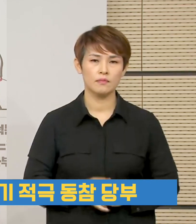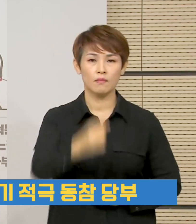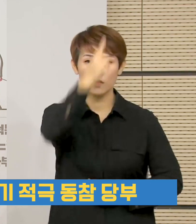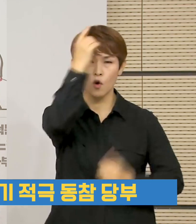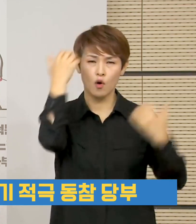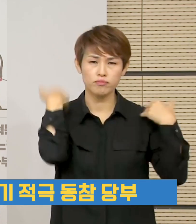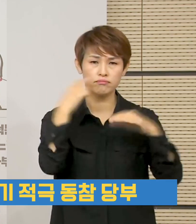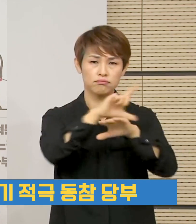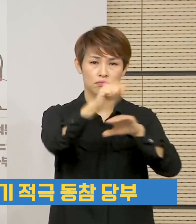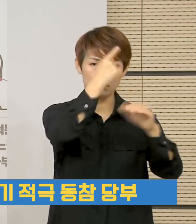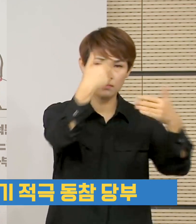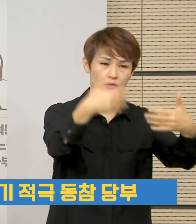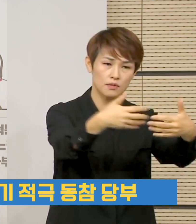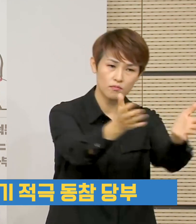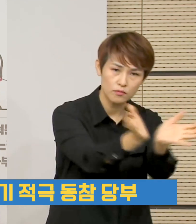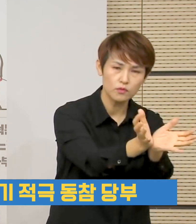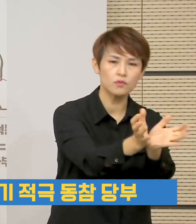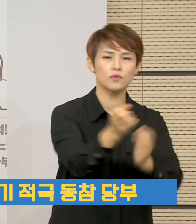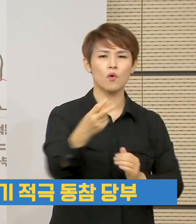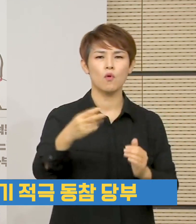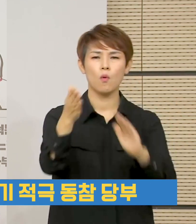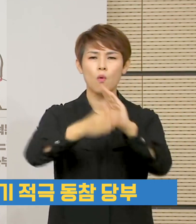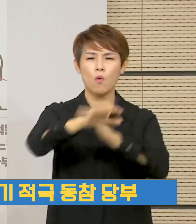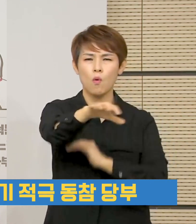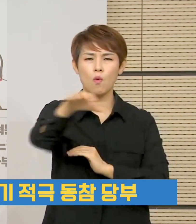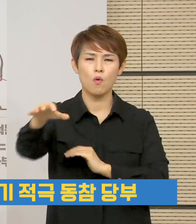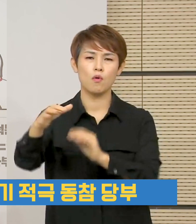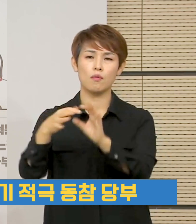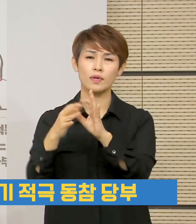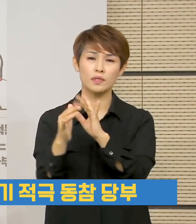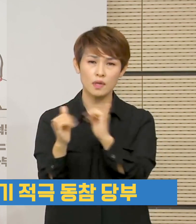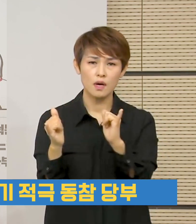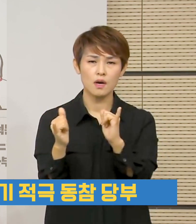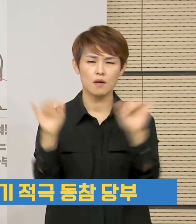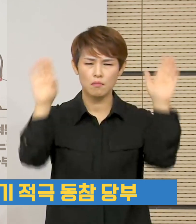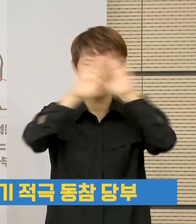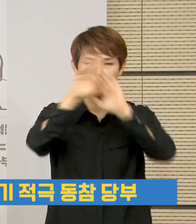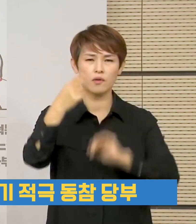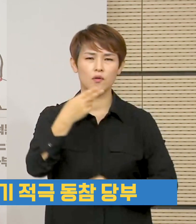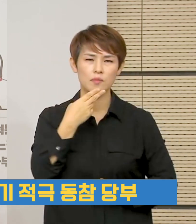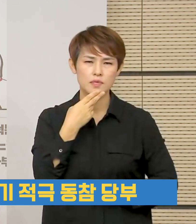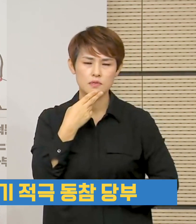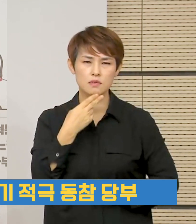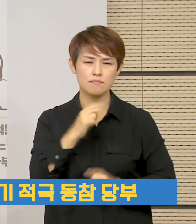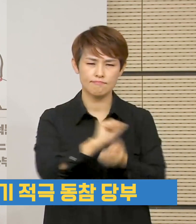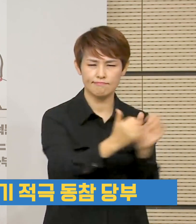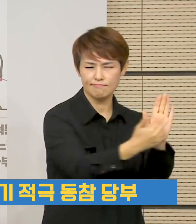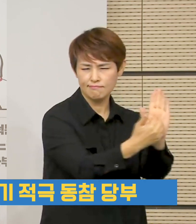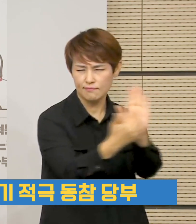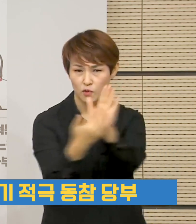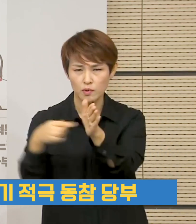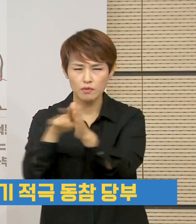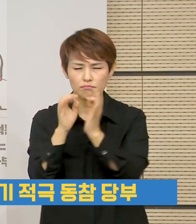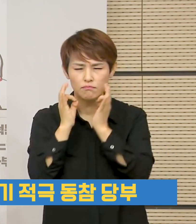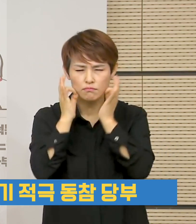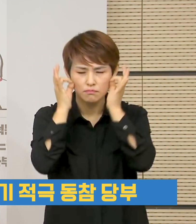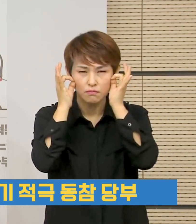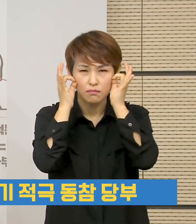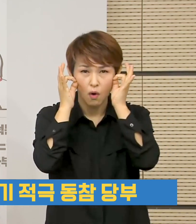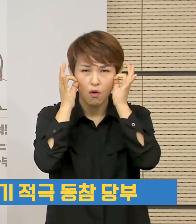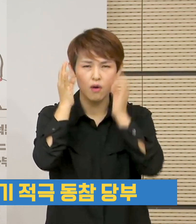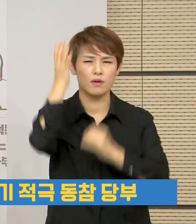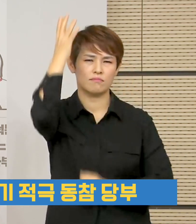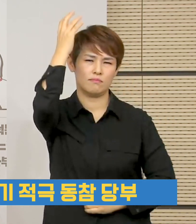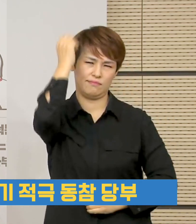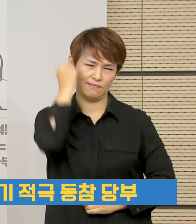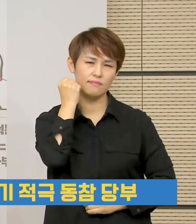지방자치단체 포함한 많은 공공 분야의 관계자분들이 밤 낫으로 박력 업무에 최선을 다하고 있다는 점도 기억해